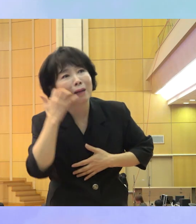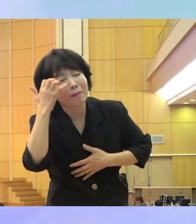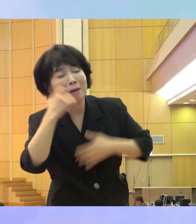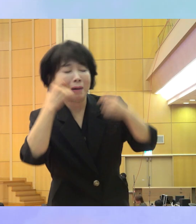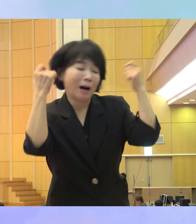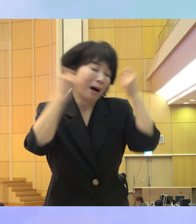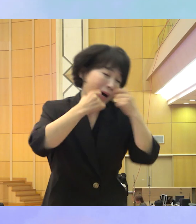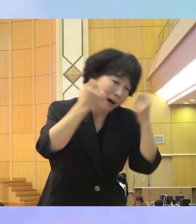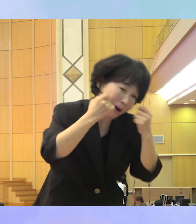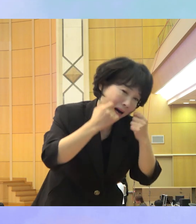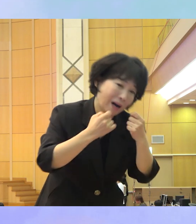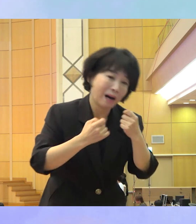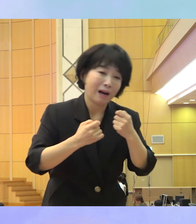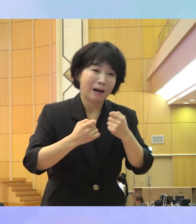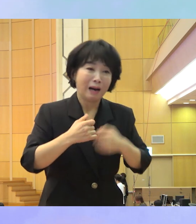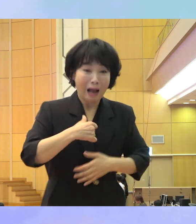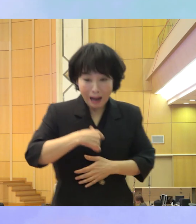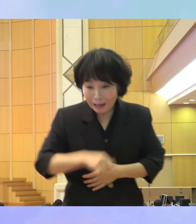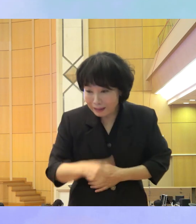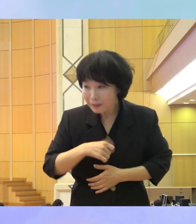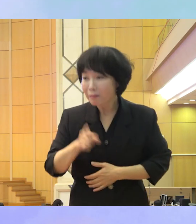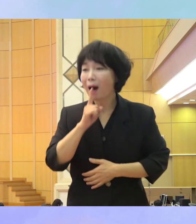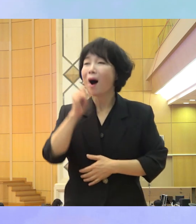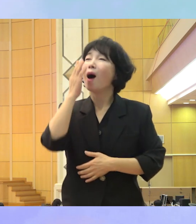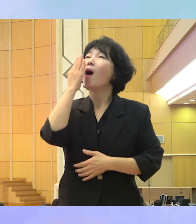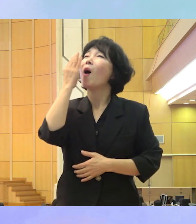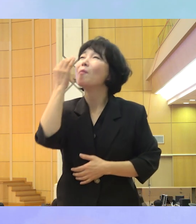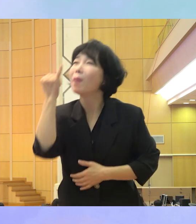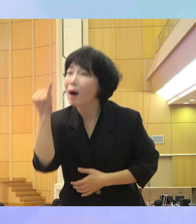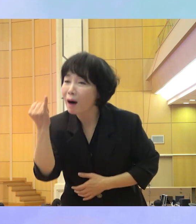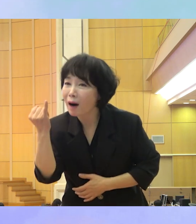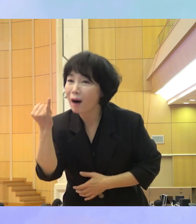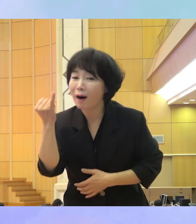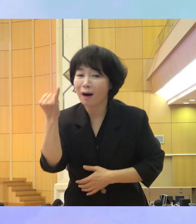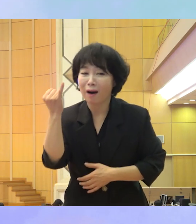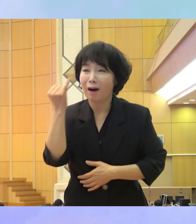감격하는데, 아들이 하는 말이, 어머니는